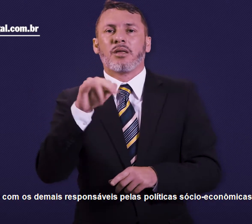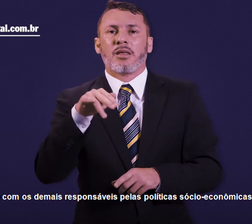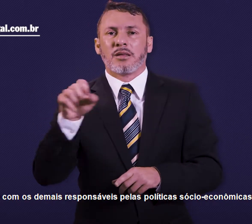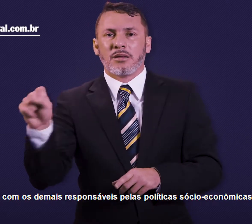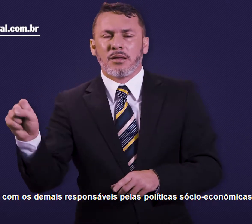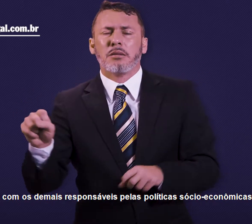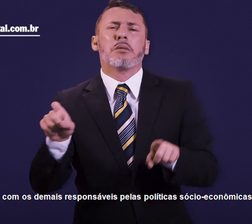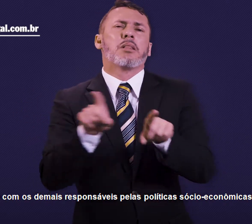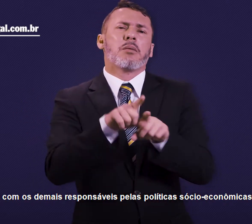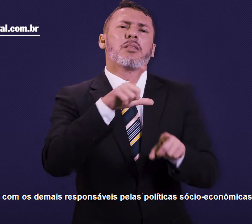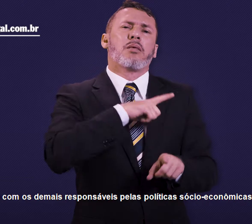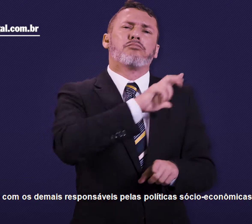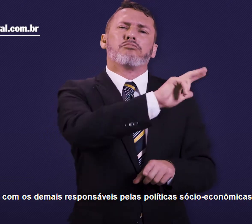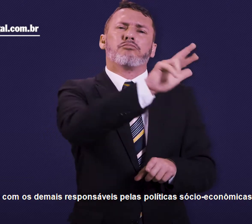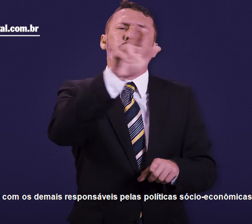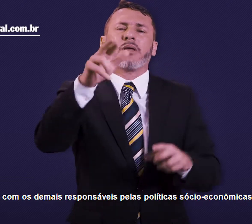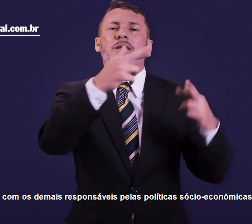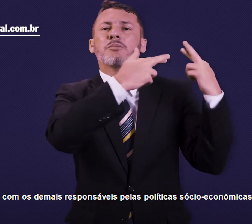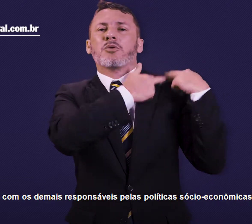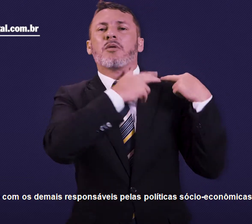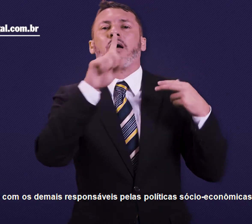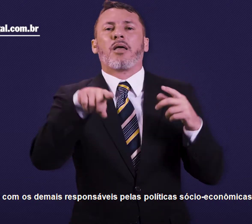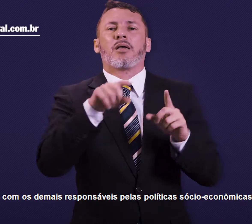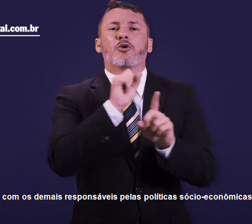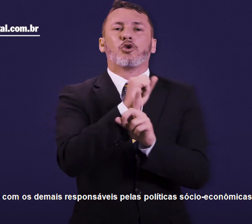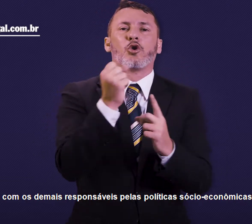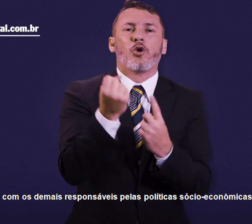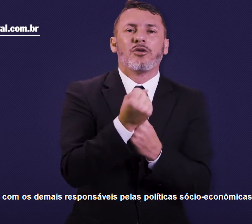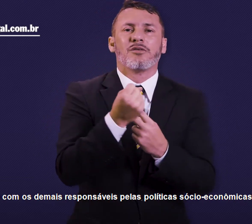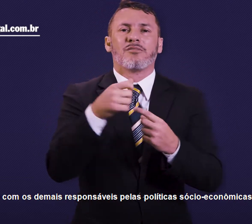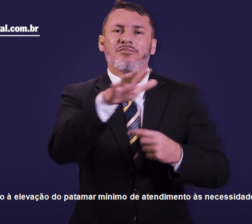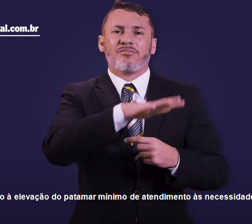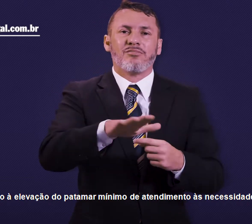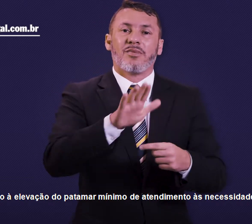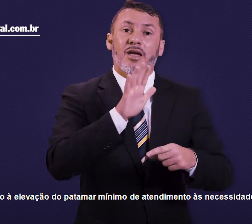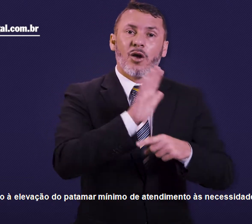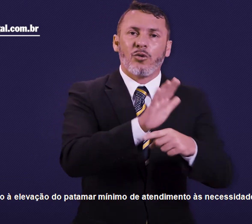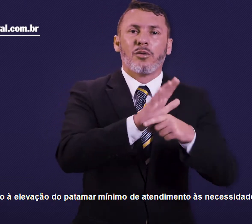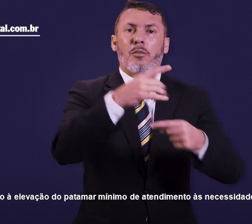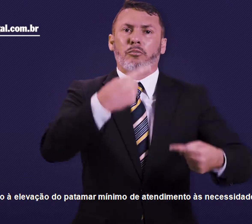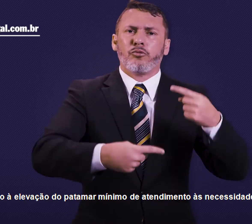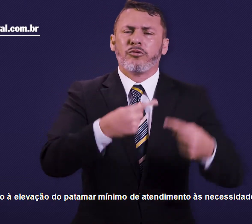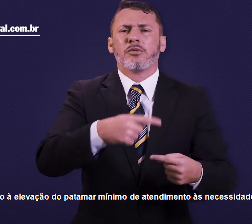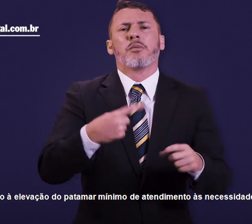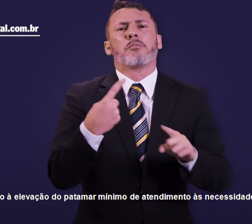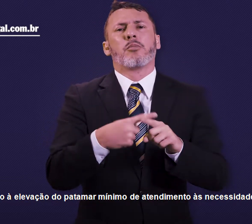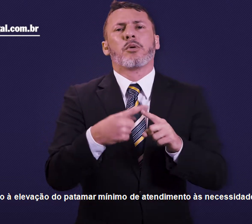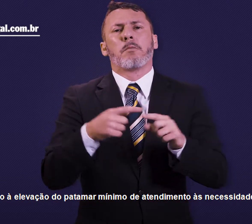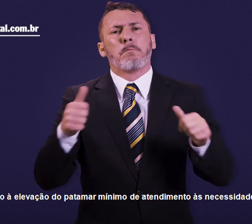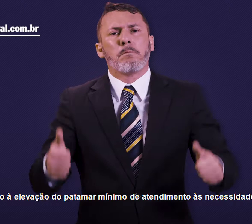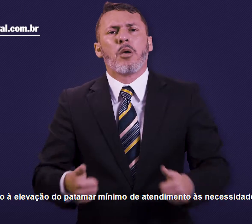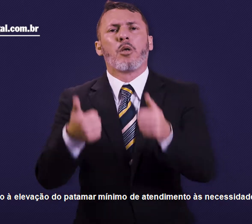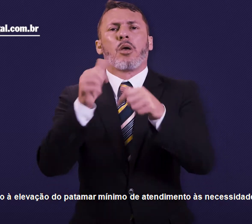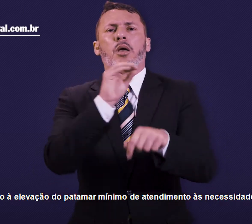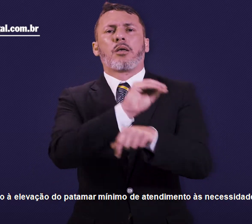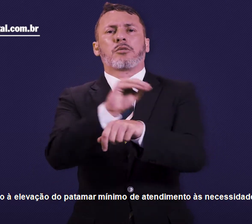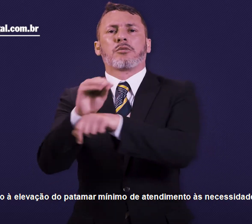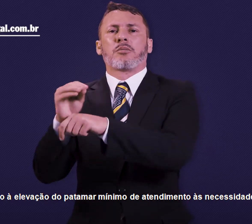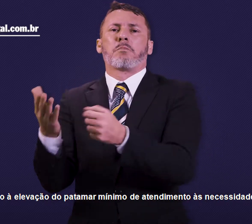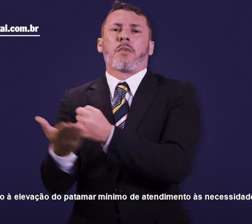demais responsáveis pelas políticas socioeconômicas setoriais, visando a elevação do patamar mínimo de atendimento às